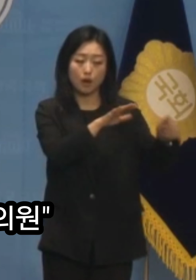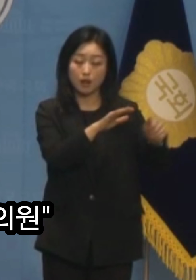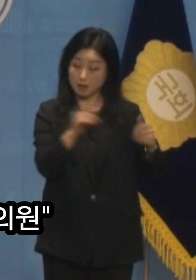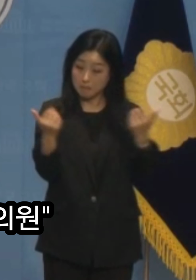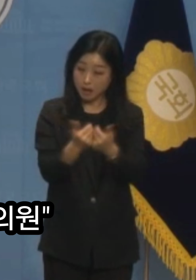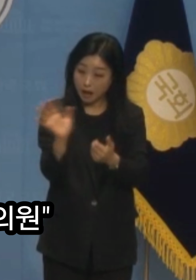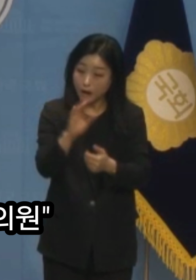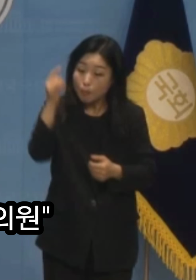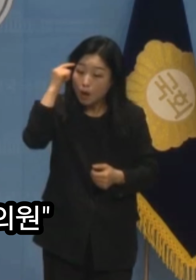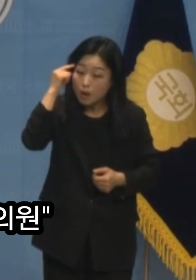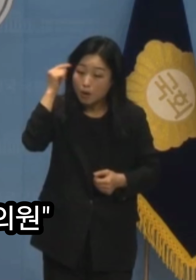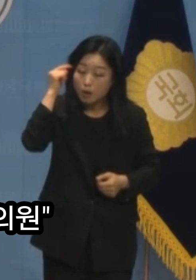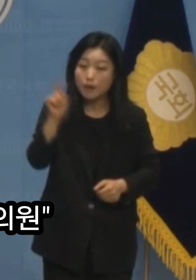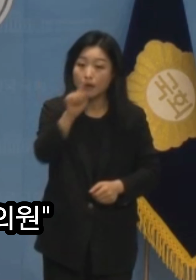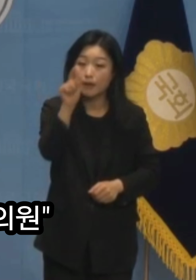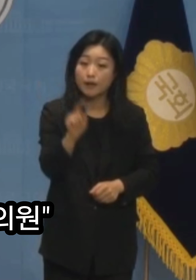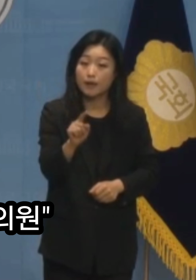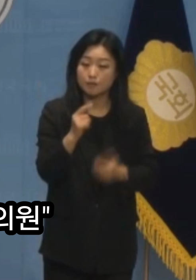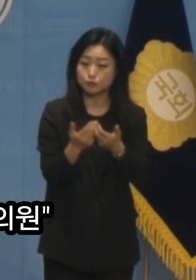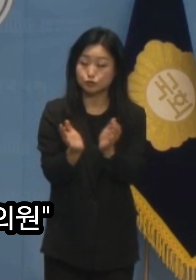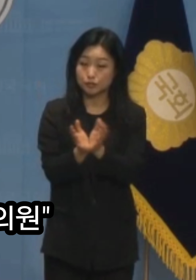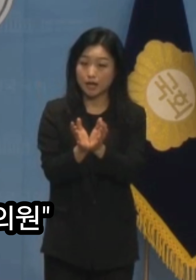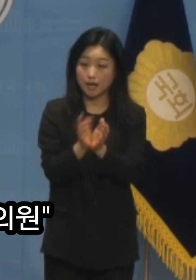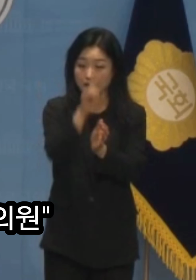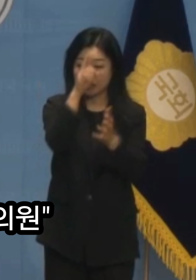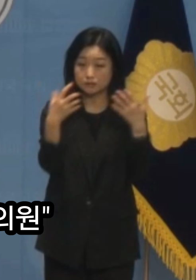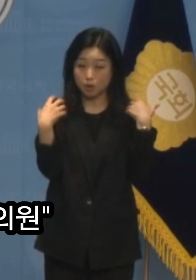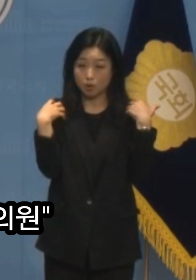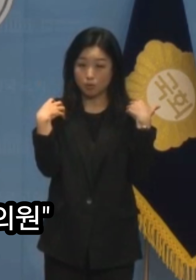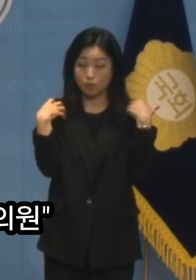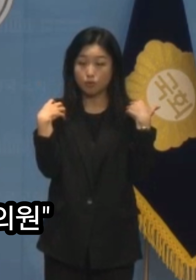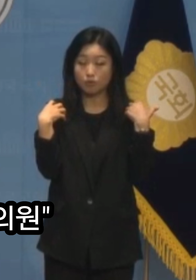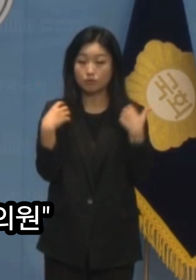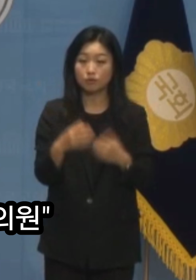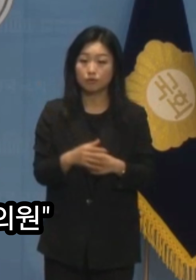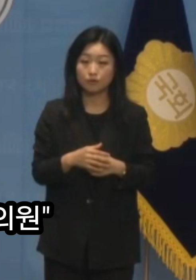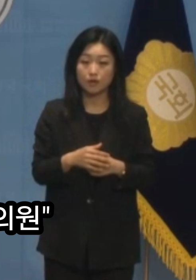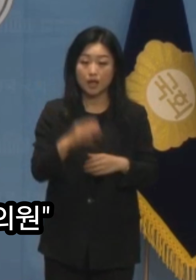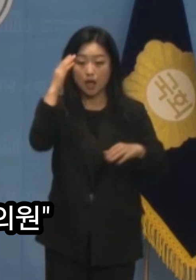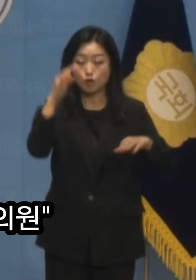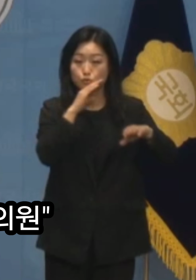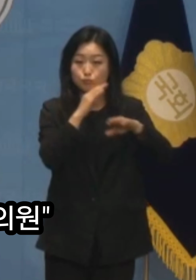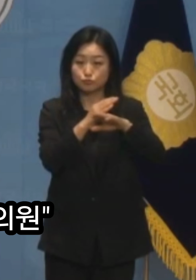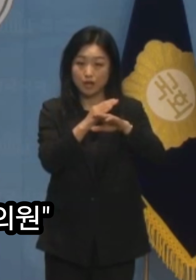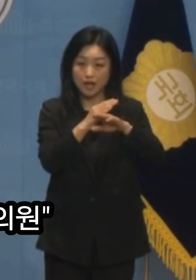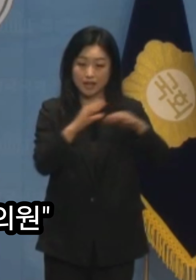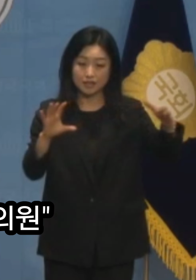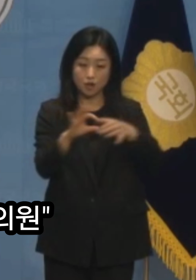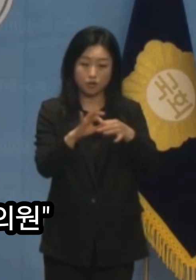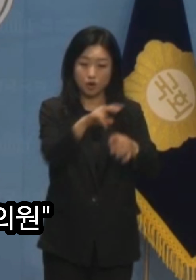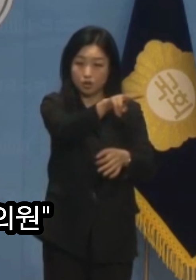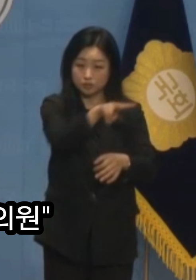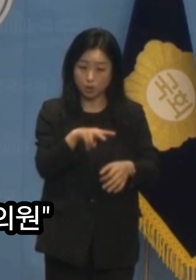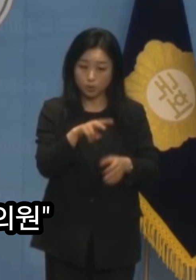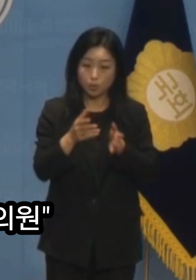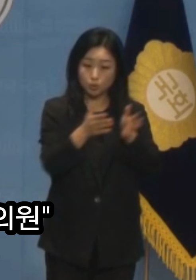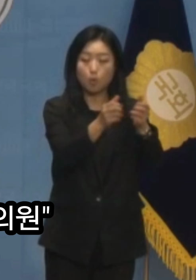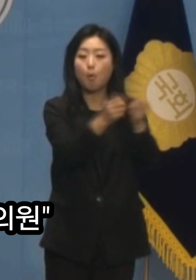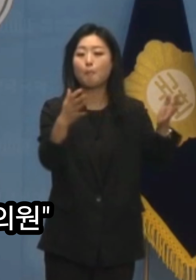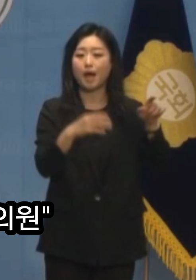것 아닙니까 민주당 정권의 최고의적인 남북한 연결 철도와 도로를